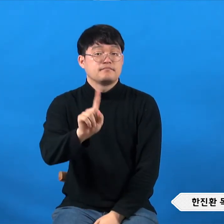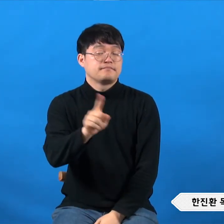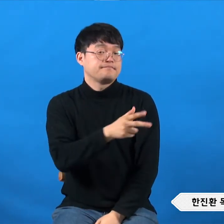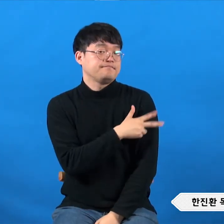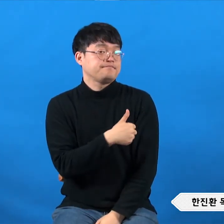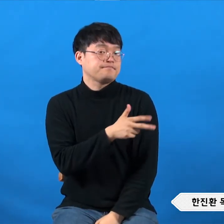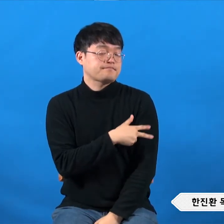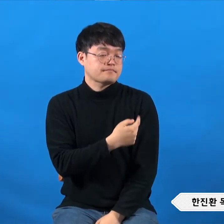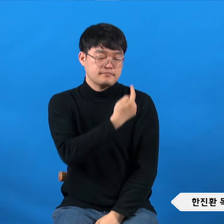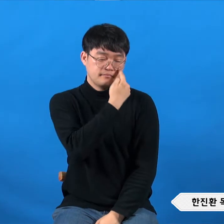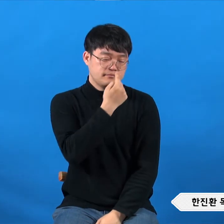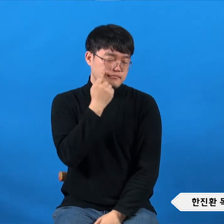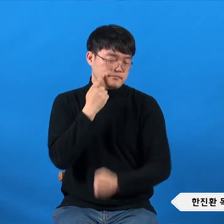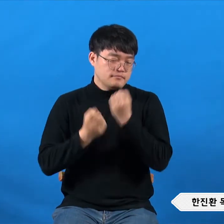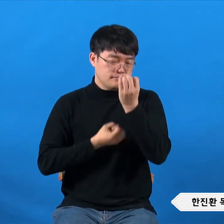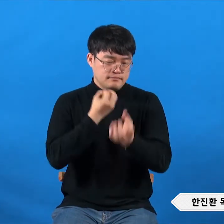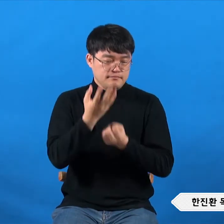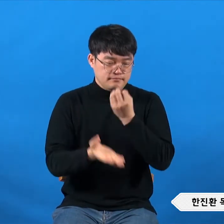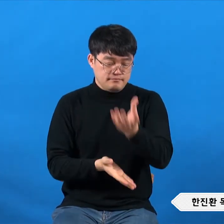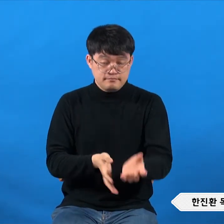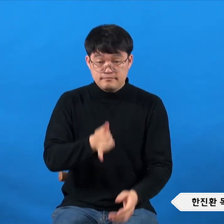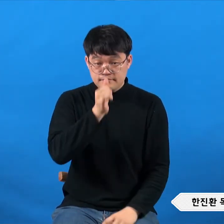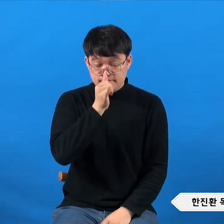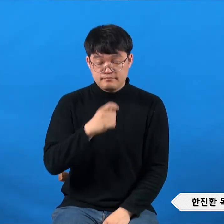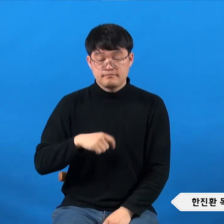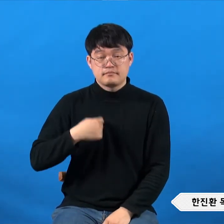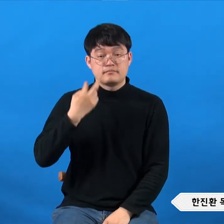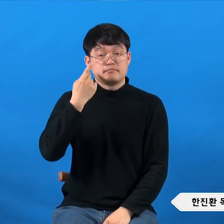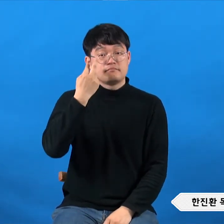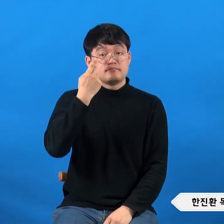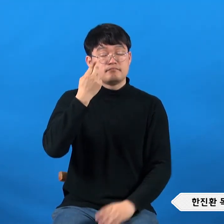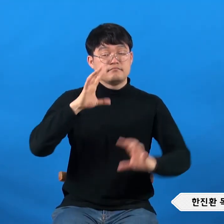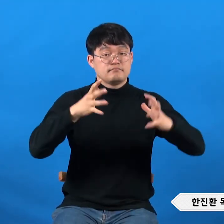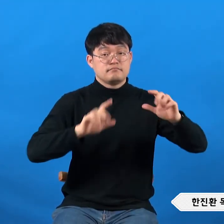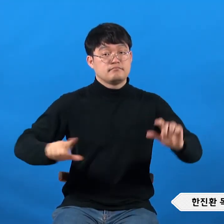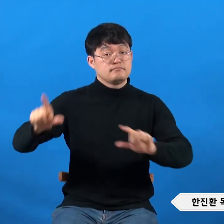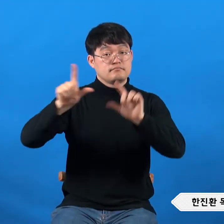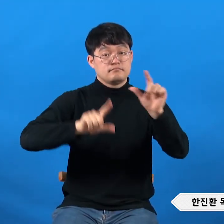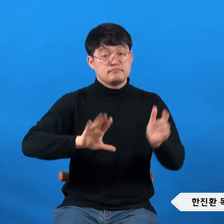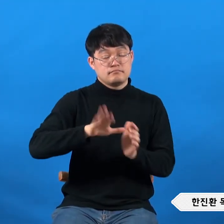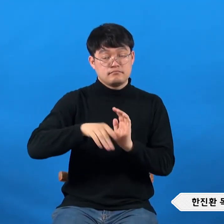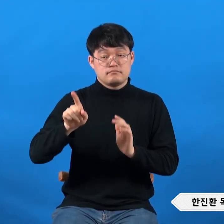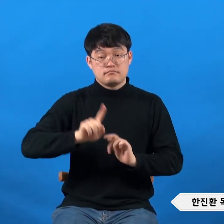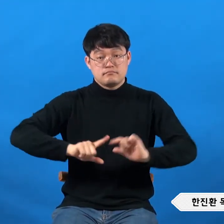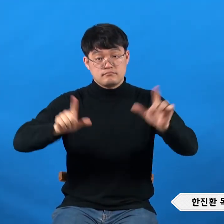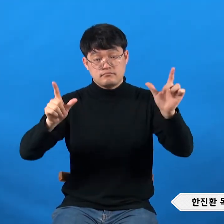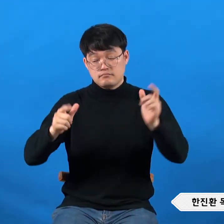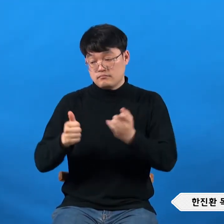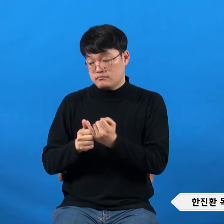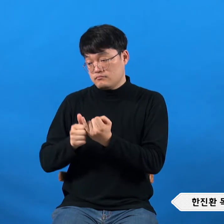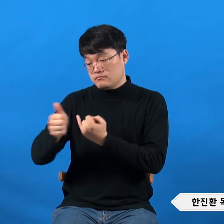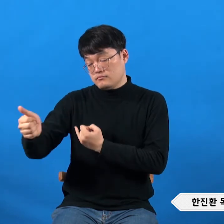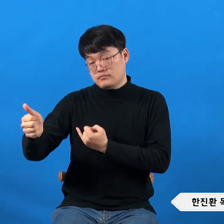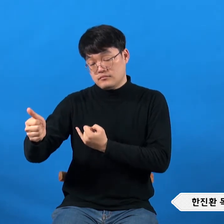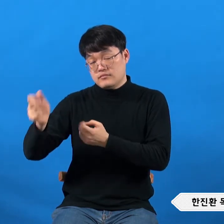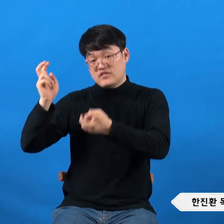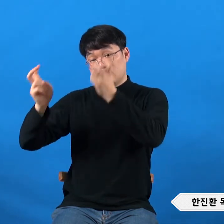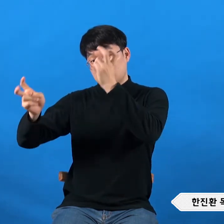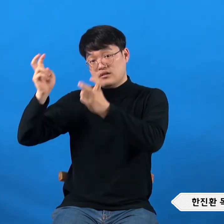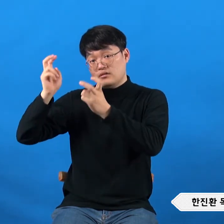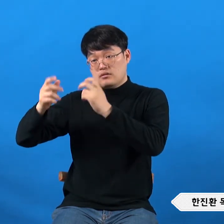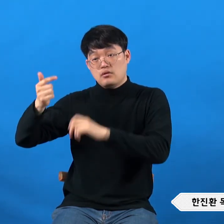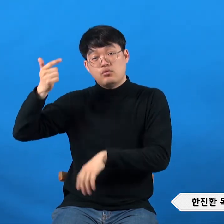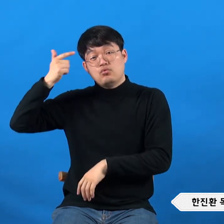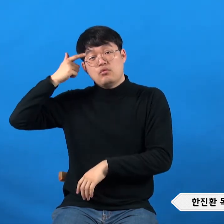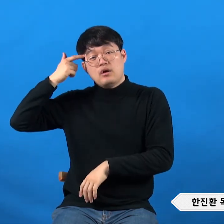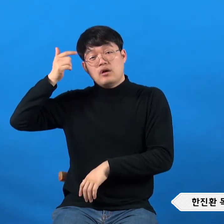어떤 집사님이 간증을 하는데, 자기가 미국에서 살 때 하루는 남편이 직장에서 갑자기 뇌출혈로